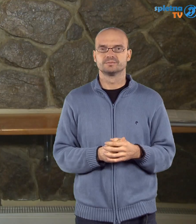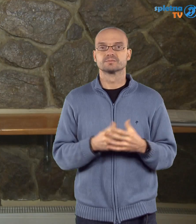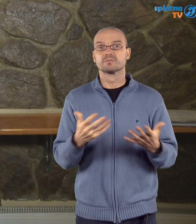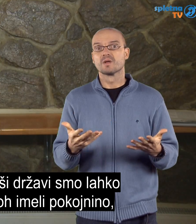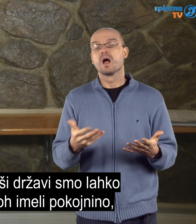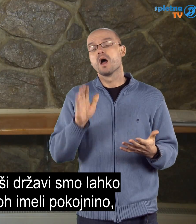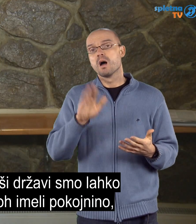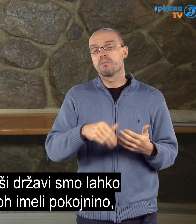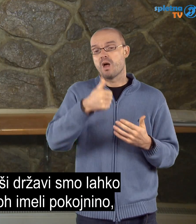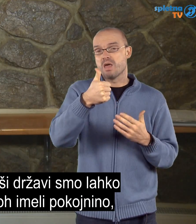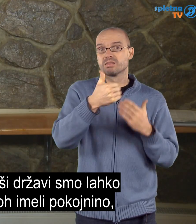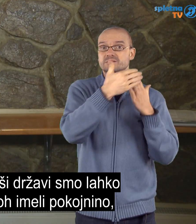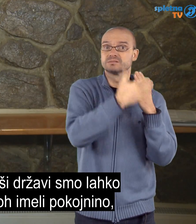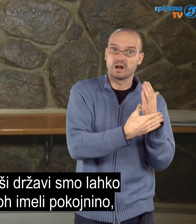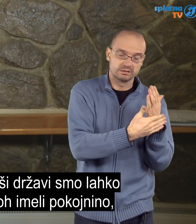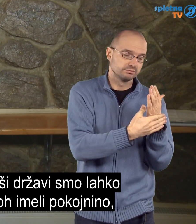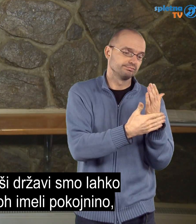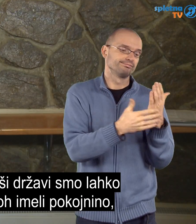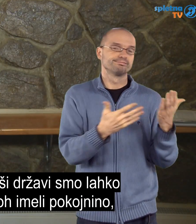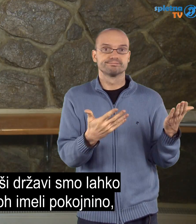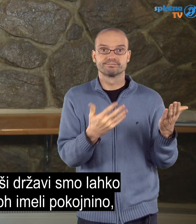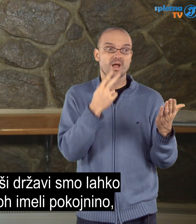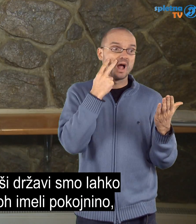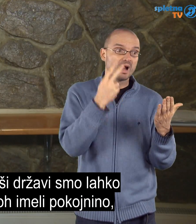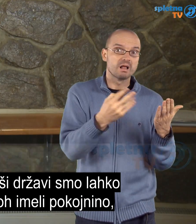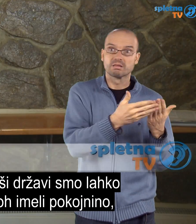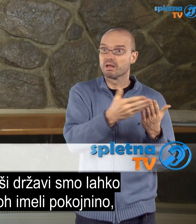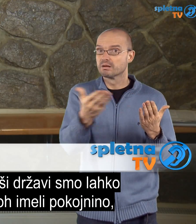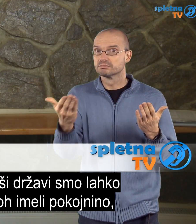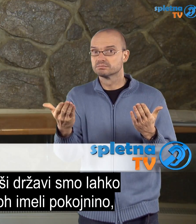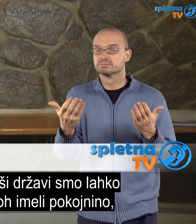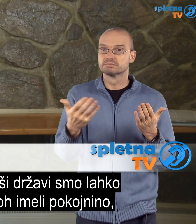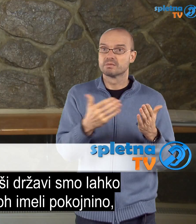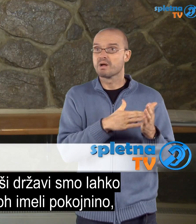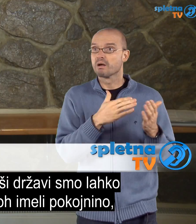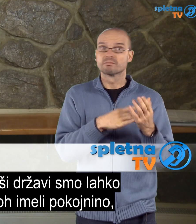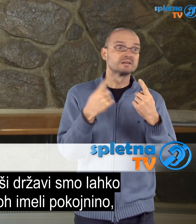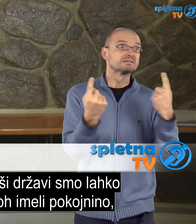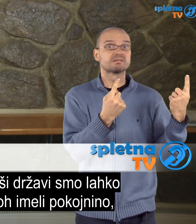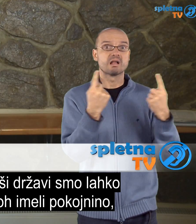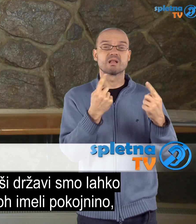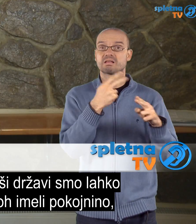Ja, zdaj po eni strani, glede na to, kakšen je zdaj stanje v